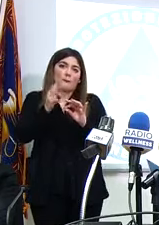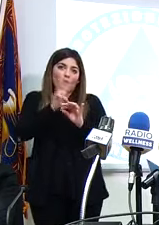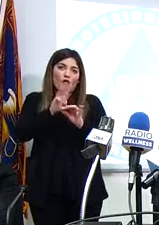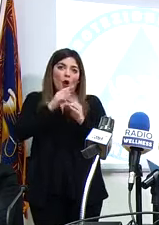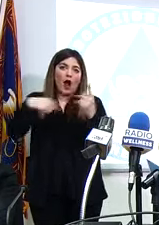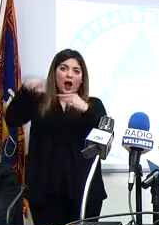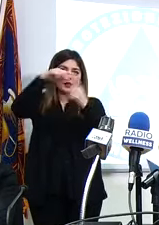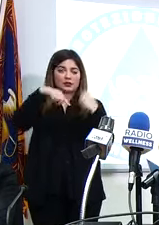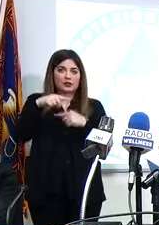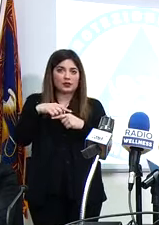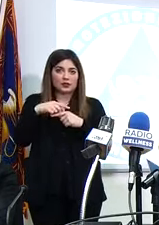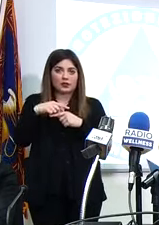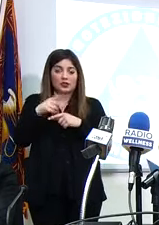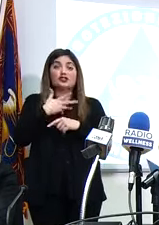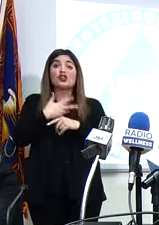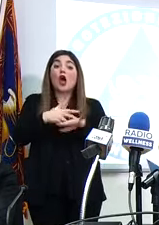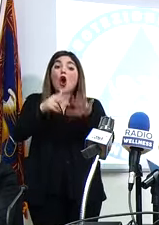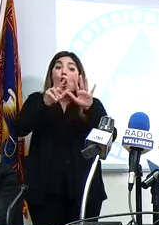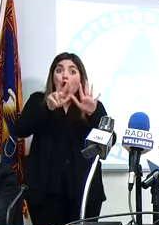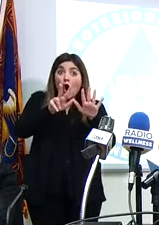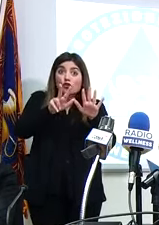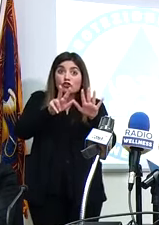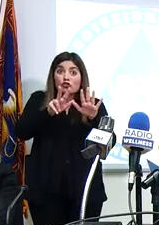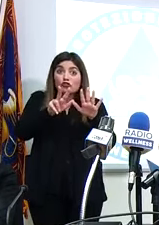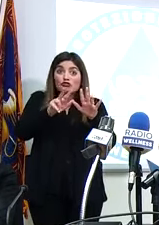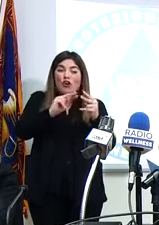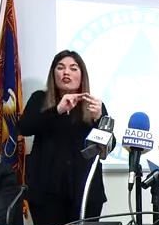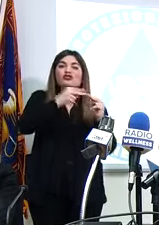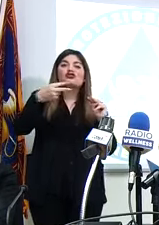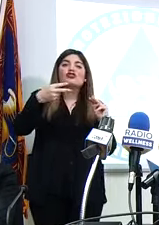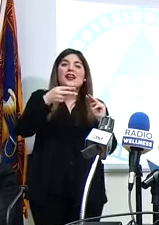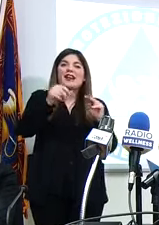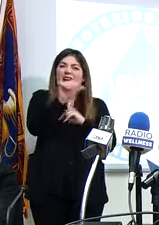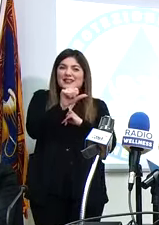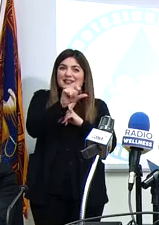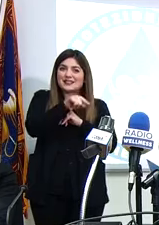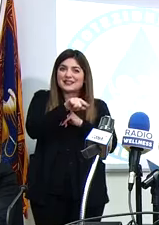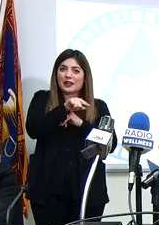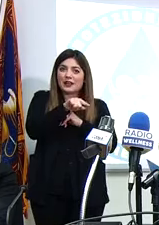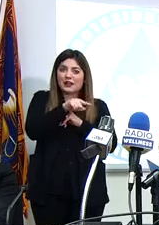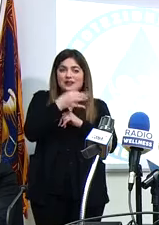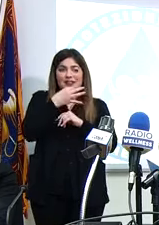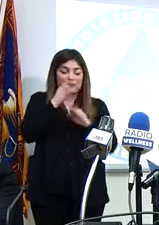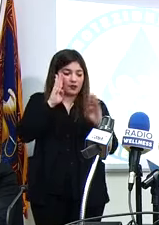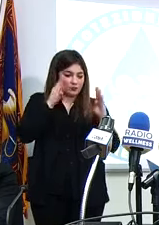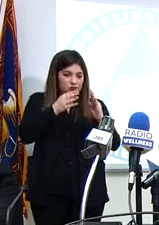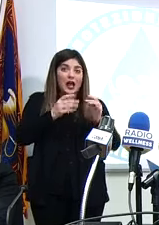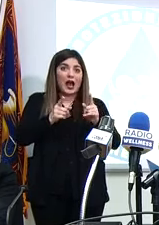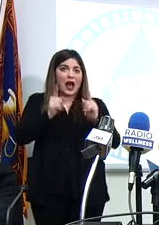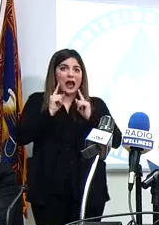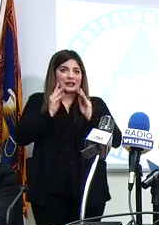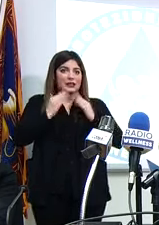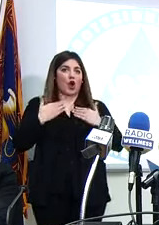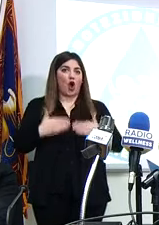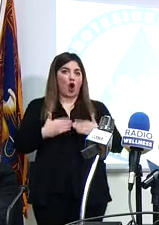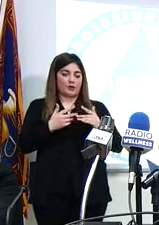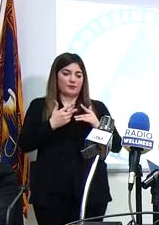ha ben 8 sul gene S, che è il bersaglio degli anticorpi che vengono prodotti dal vaccino, indotti dal